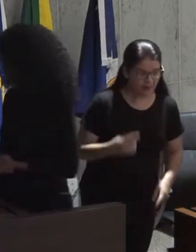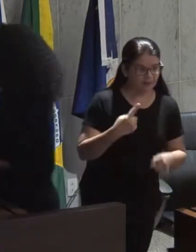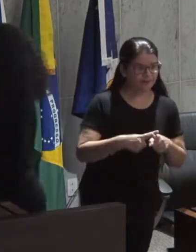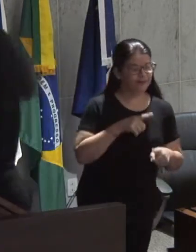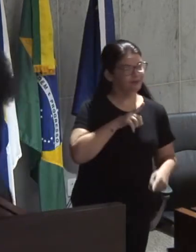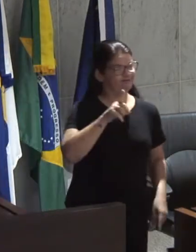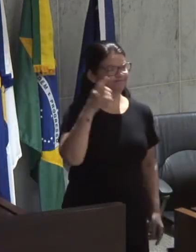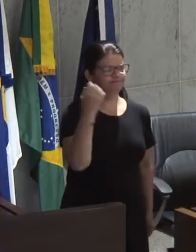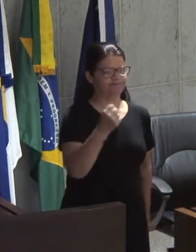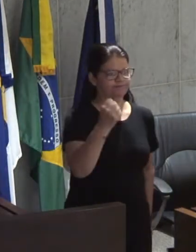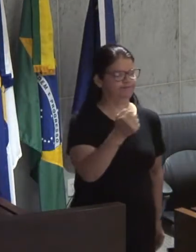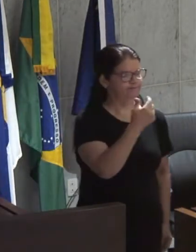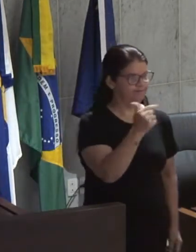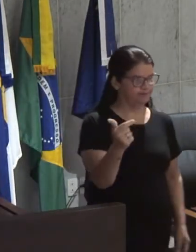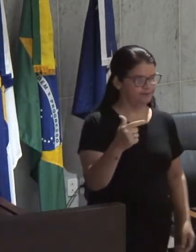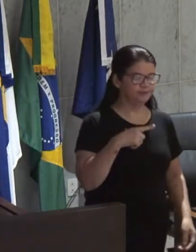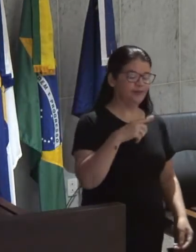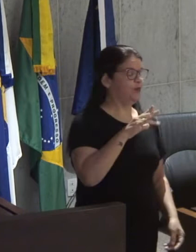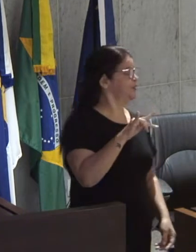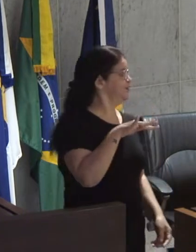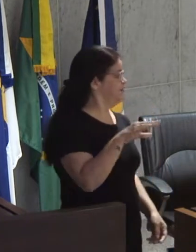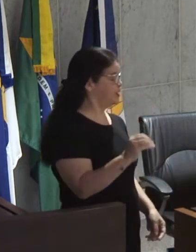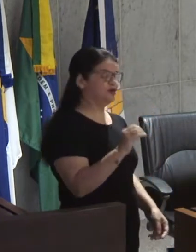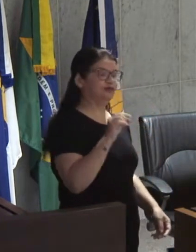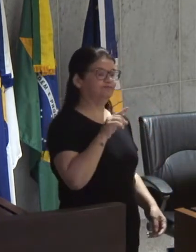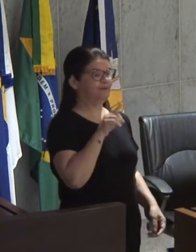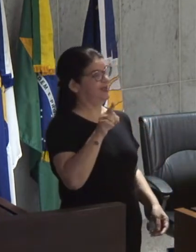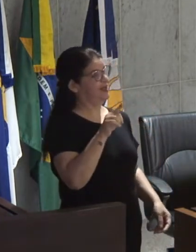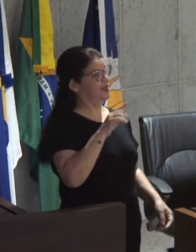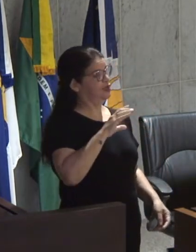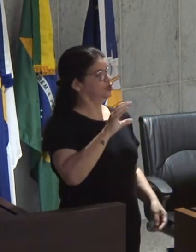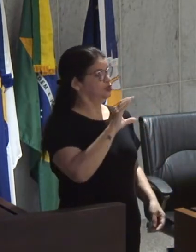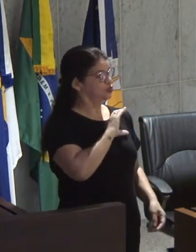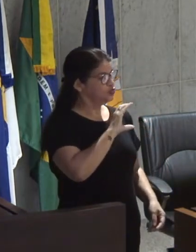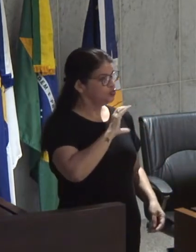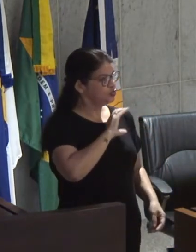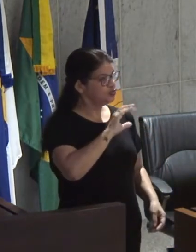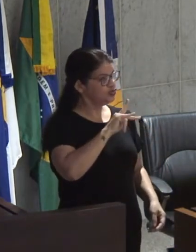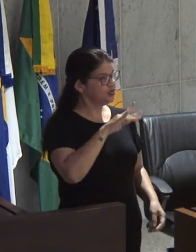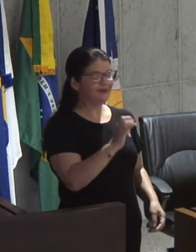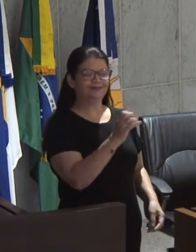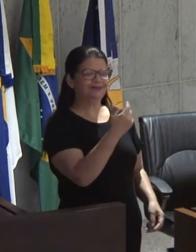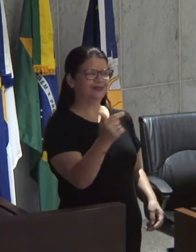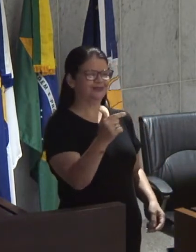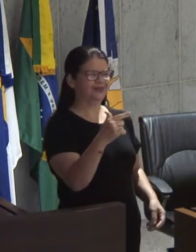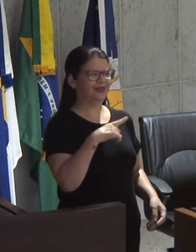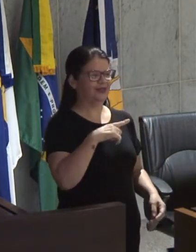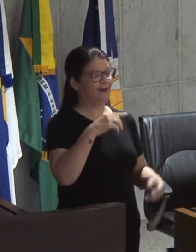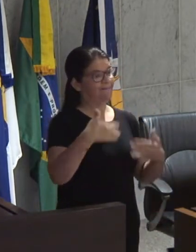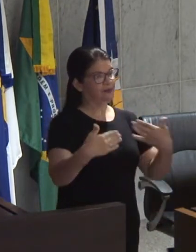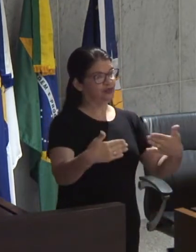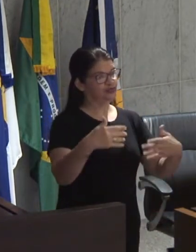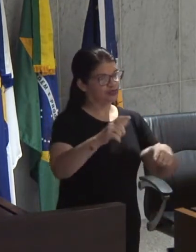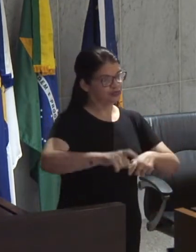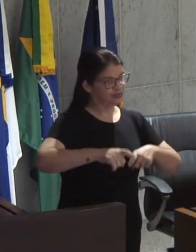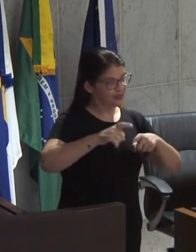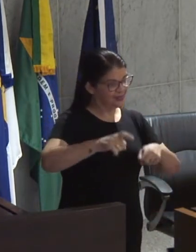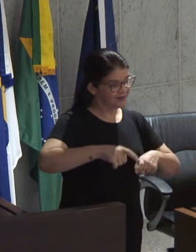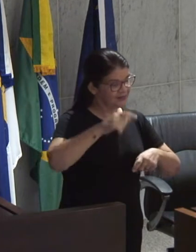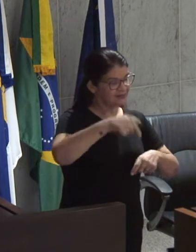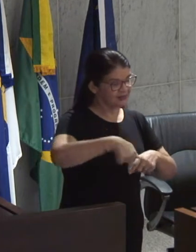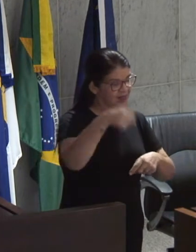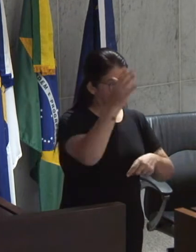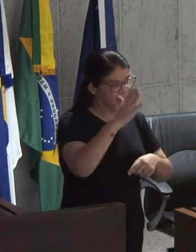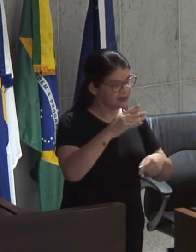pública. Bonifácio. Lá não existe no Chile previdência pública. O atual ministro da Fazenda daqui do Brasil